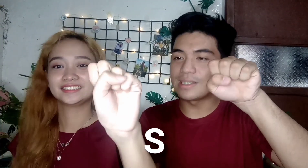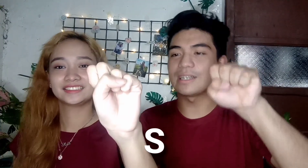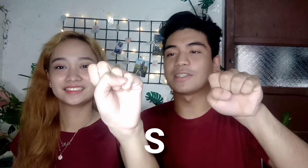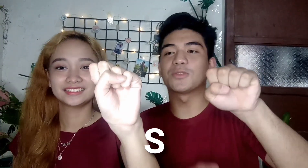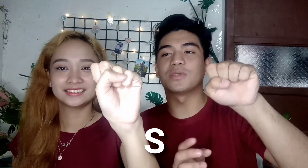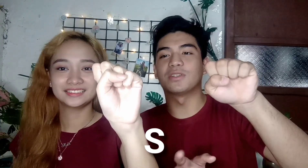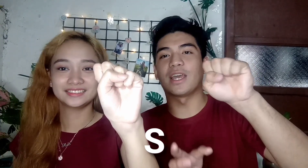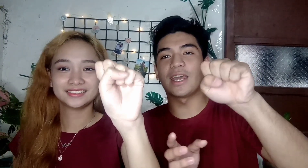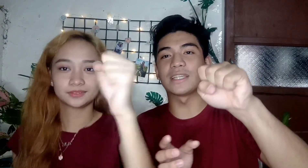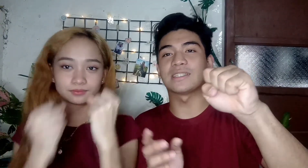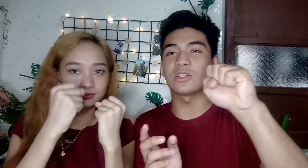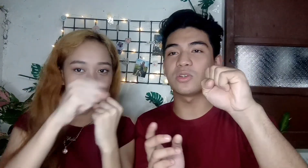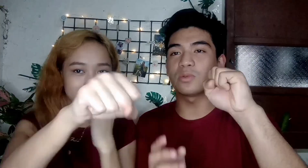lang, guys, yung video. S. Ito yung...